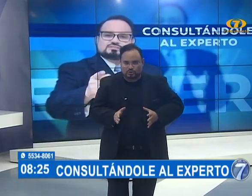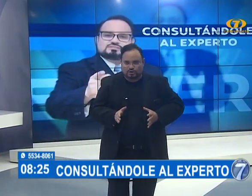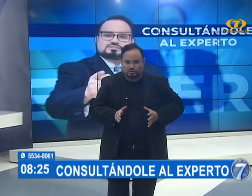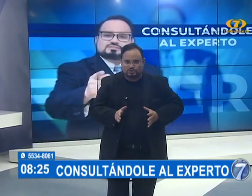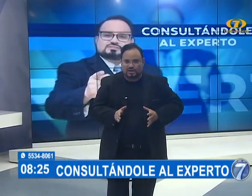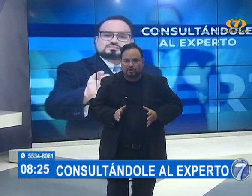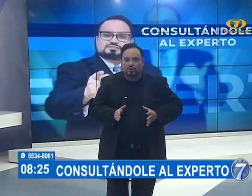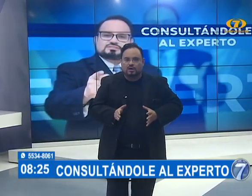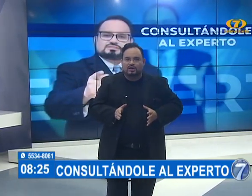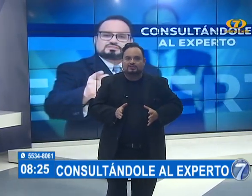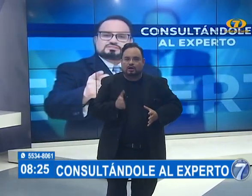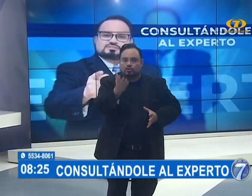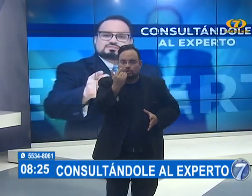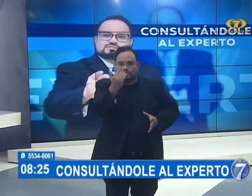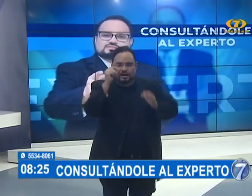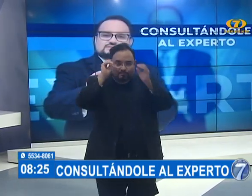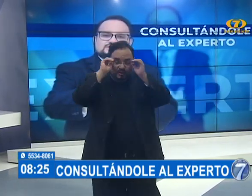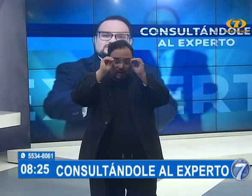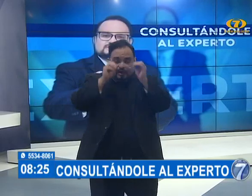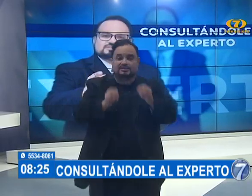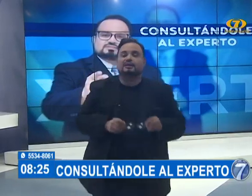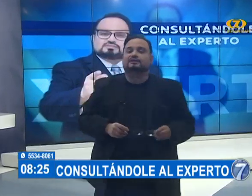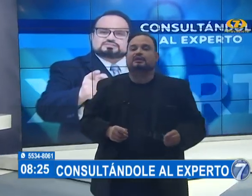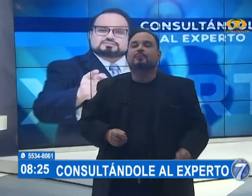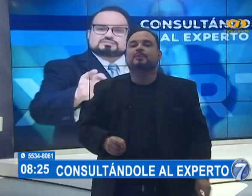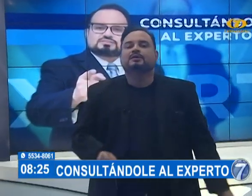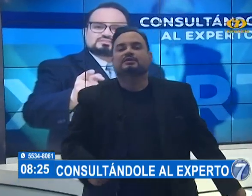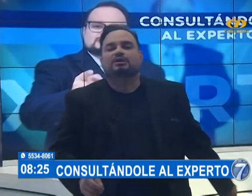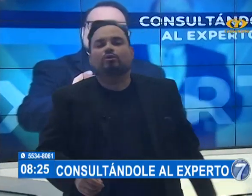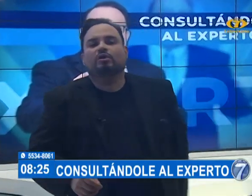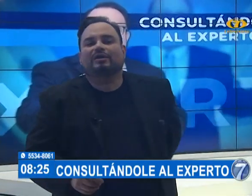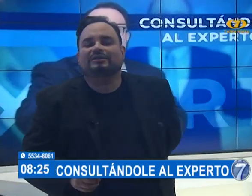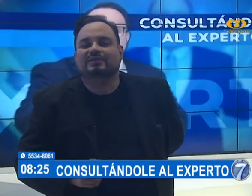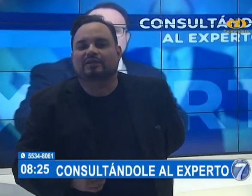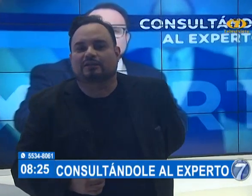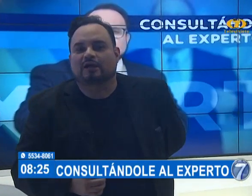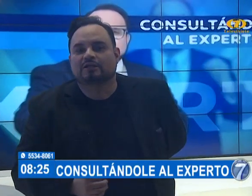continuemos con el noticiero es algo. ¿Dónde está? Venga, acérquese. Se lo digo aquí cerquita.